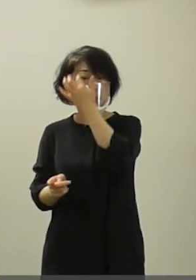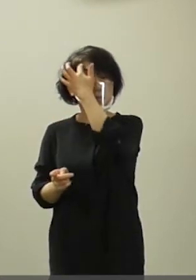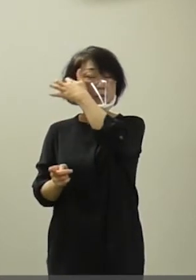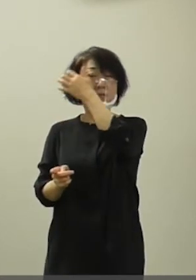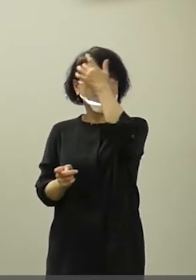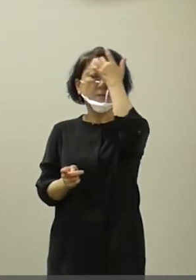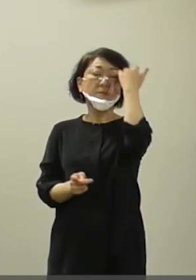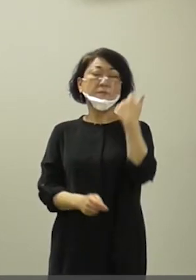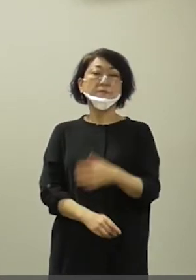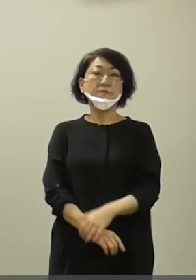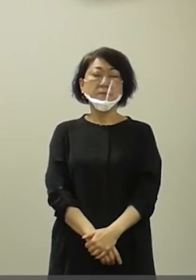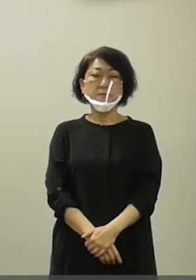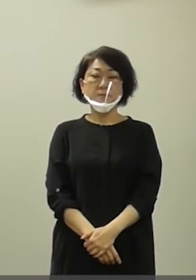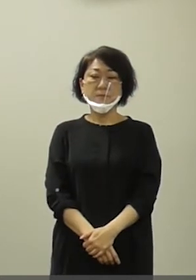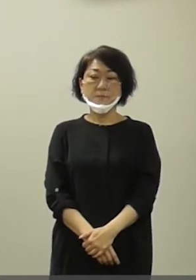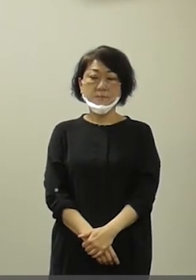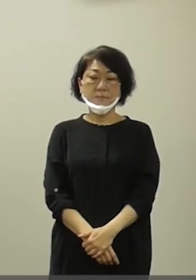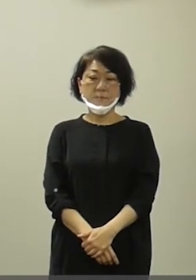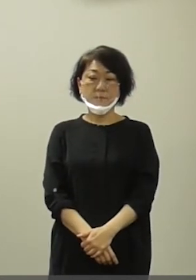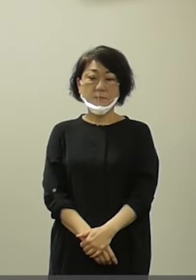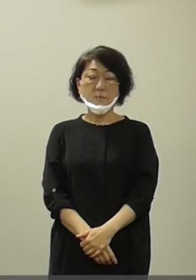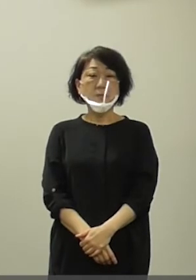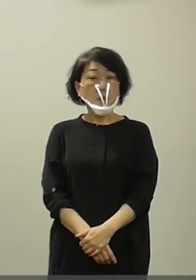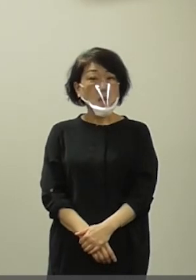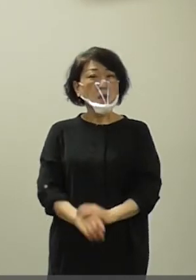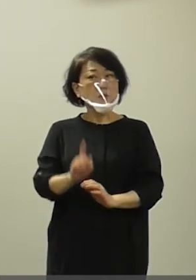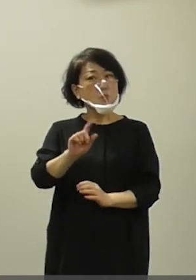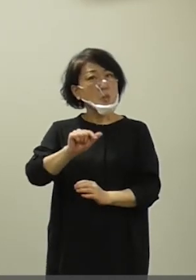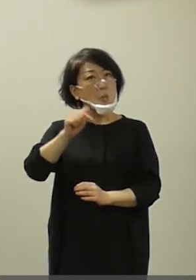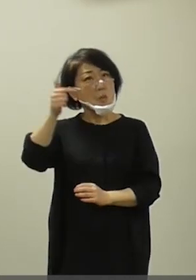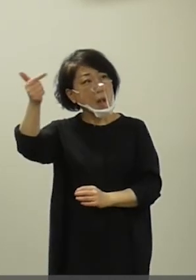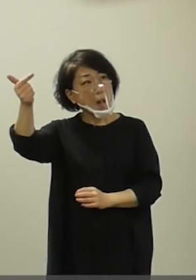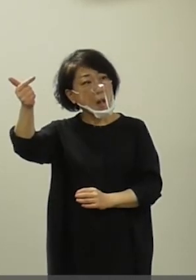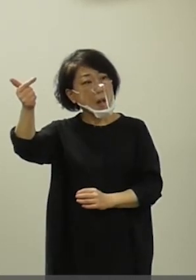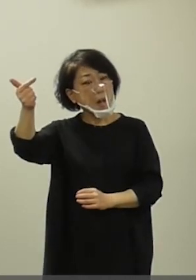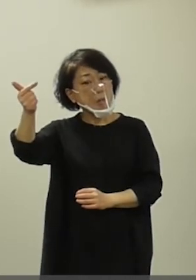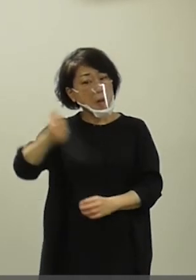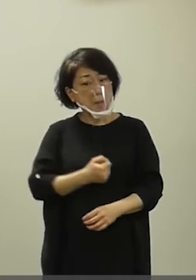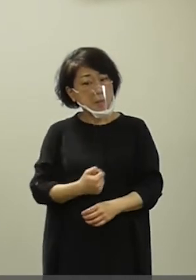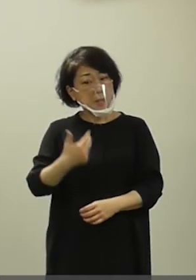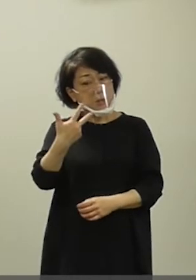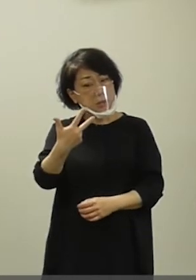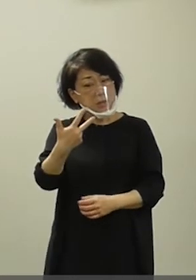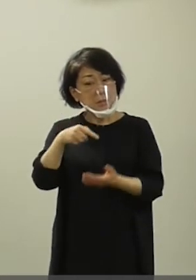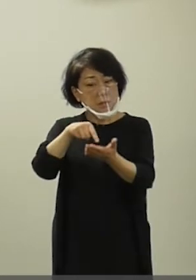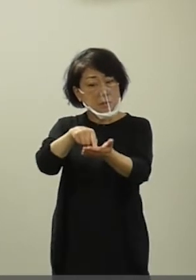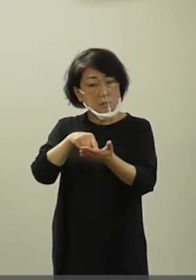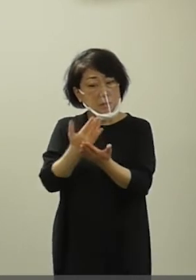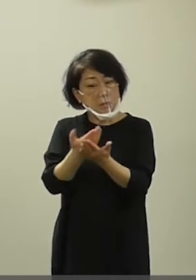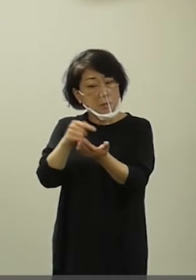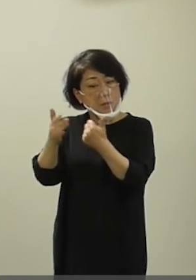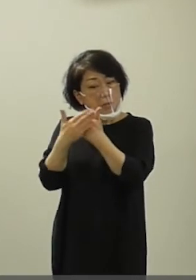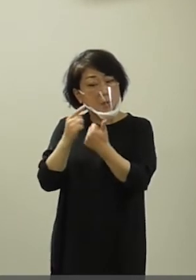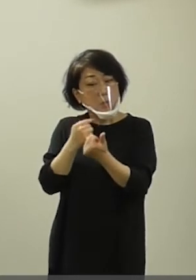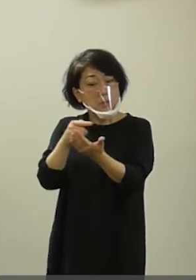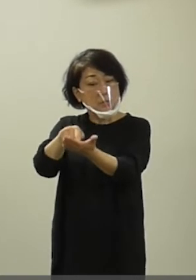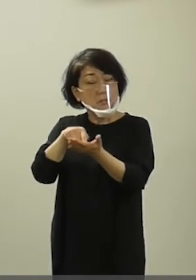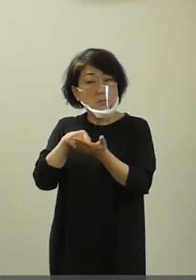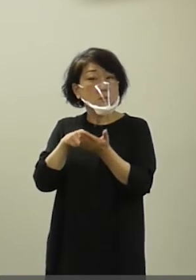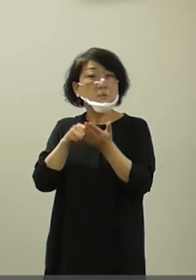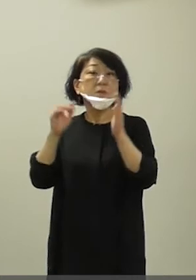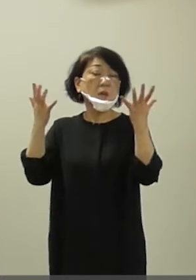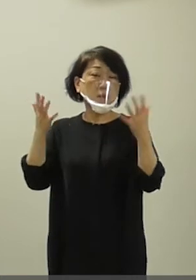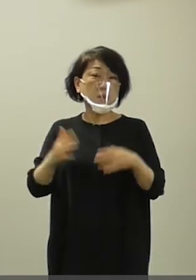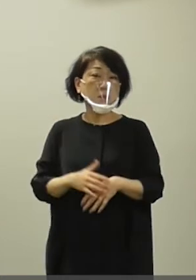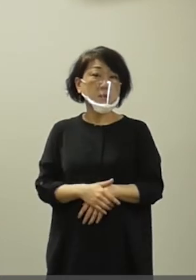たうそれ以外は特に iphone 4要請ではございません今後あるとすると